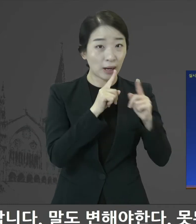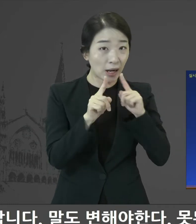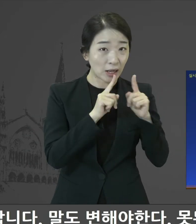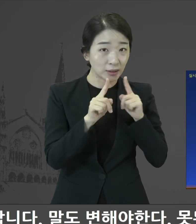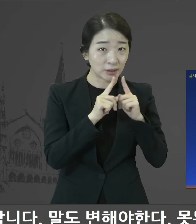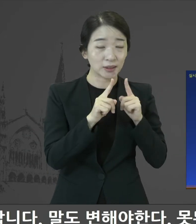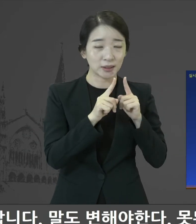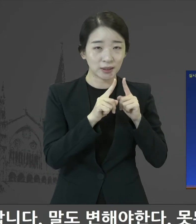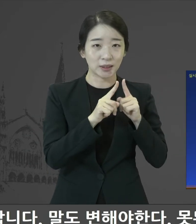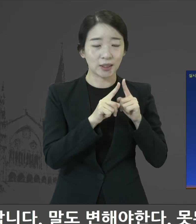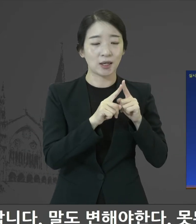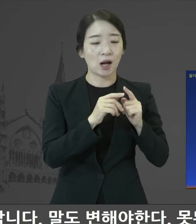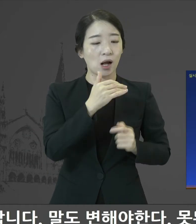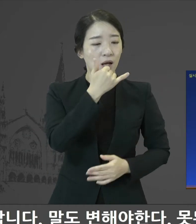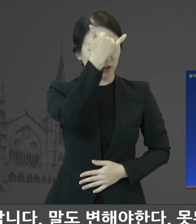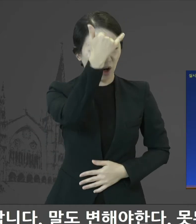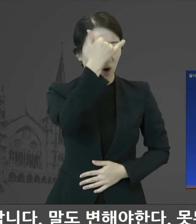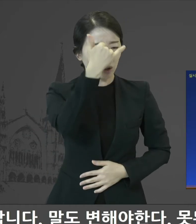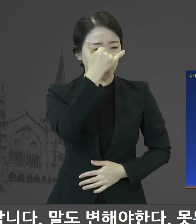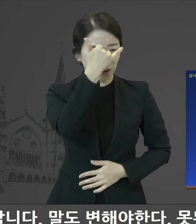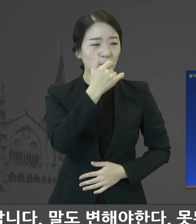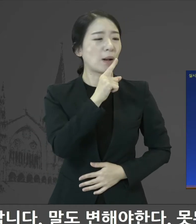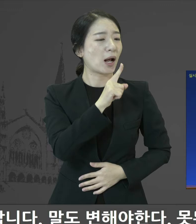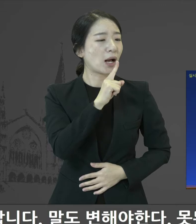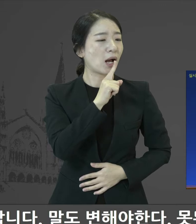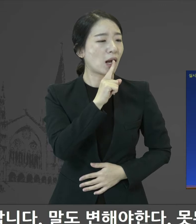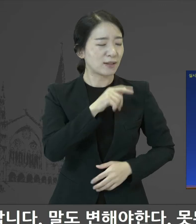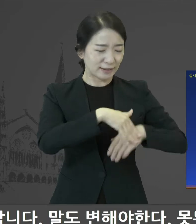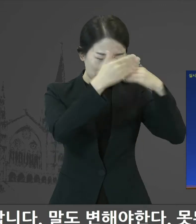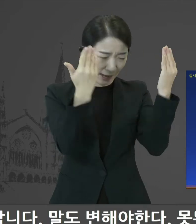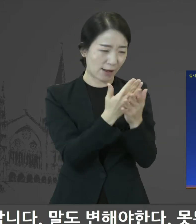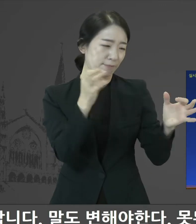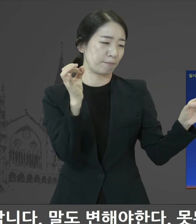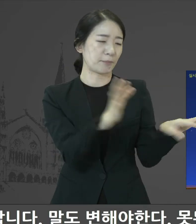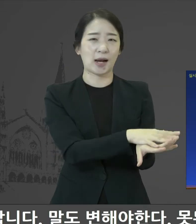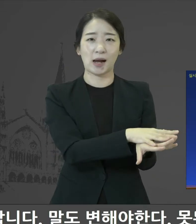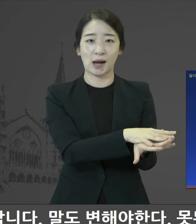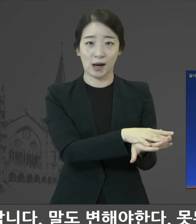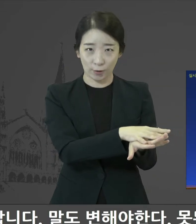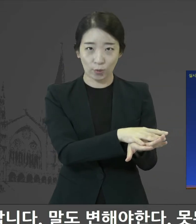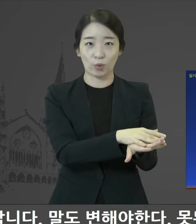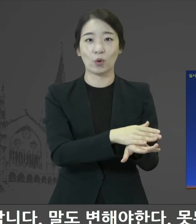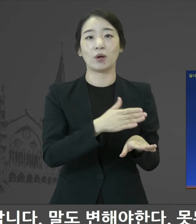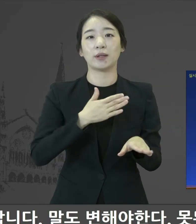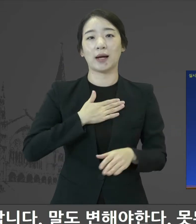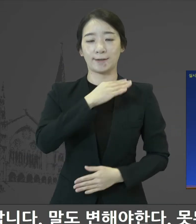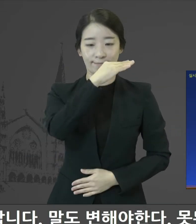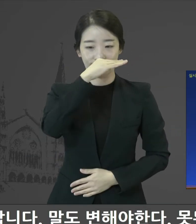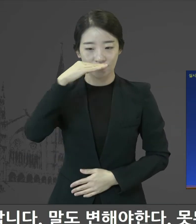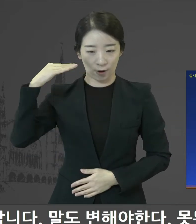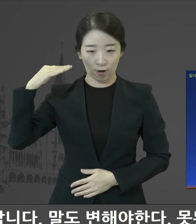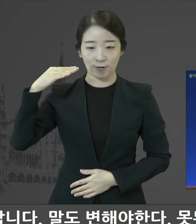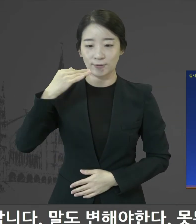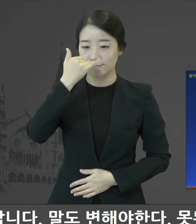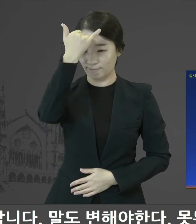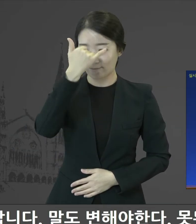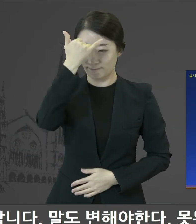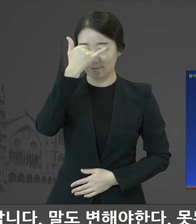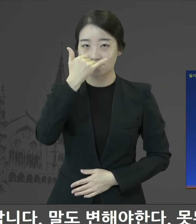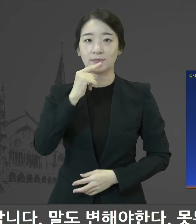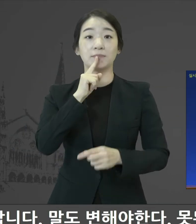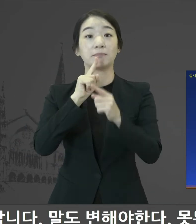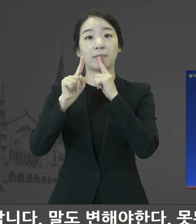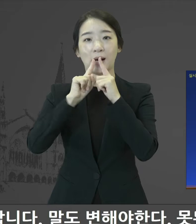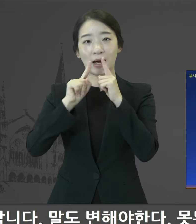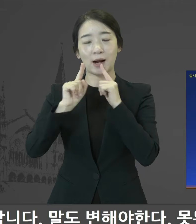말들, 덕을 세우지 못하는 말들 싹 없어지고 덕을 세우는 말들이 우리 입에서 나와야 된다. 이런